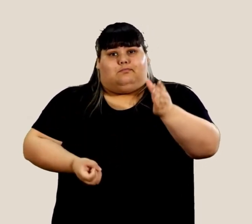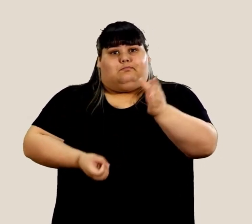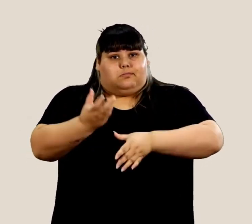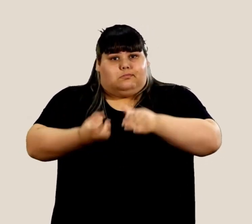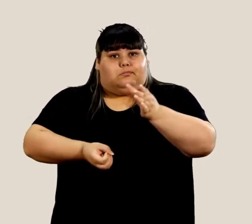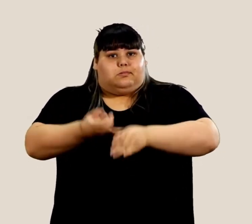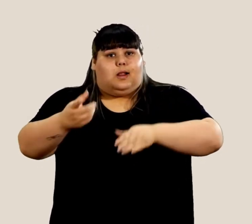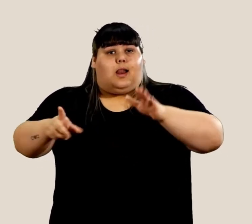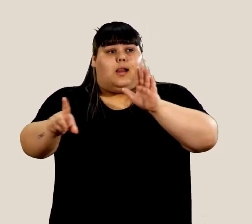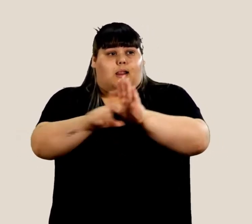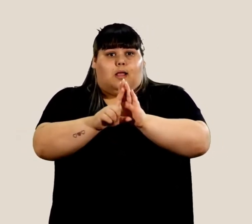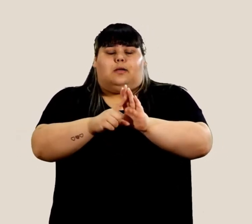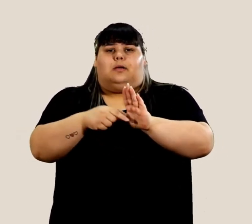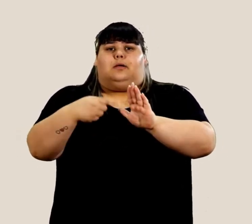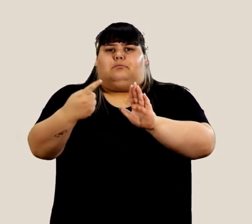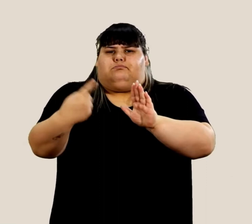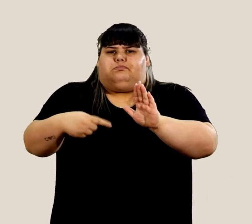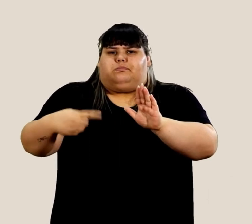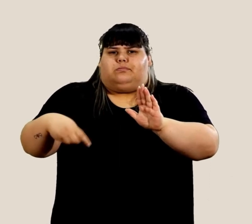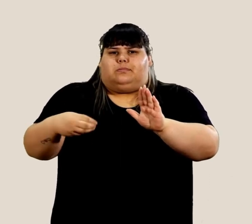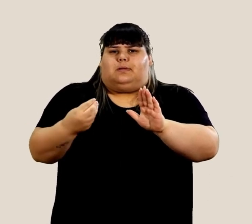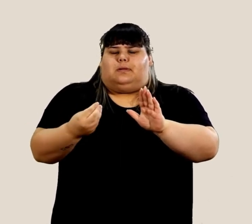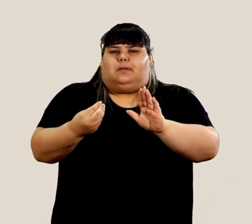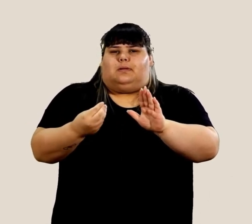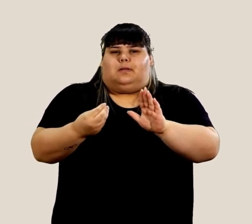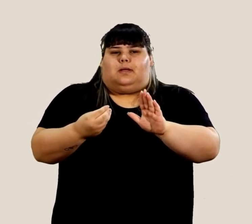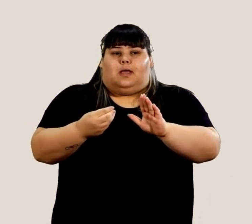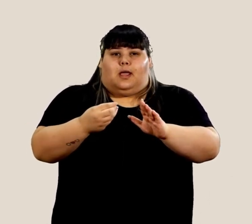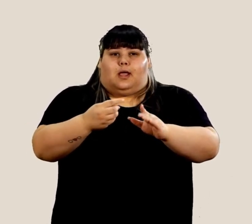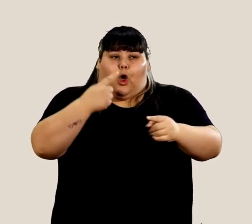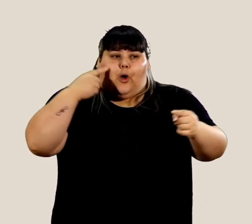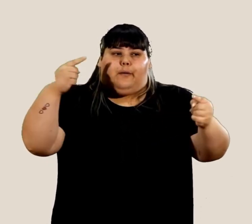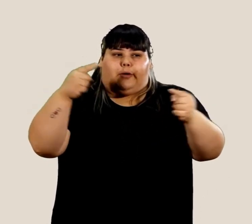Al promulgar leyes con este fin, la consideración